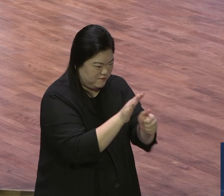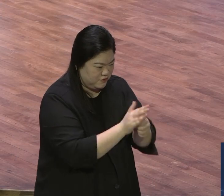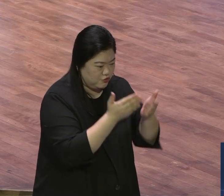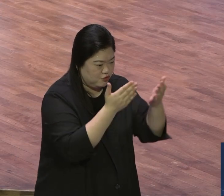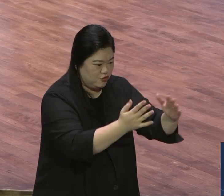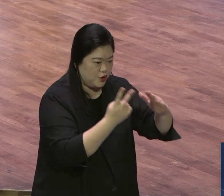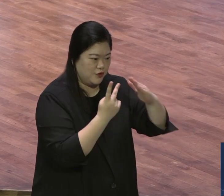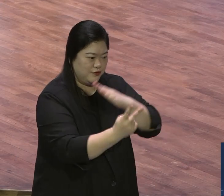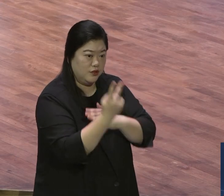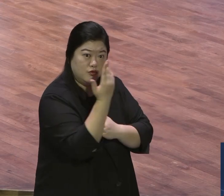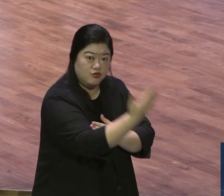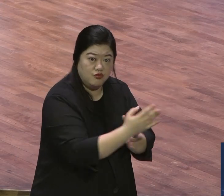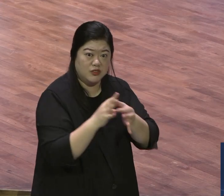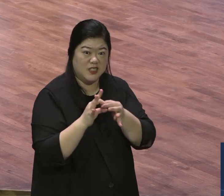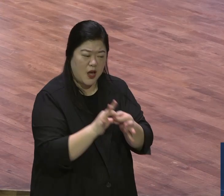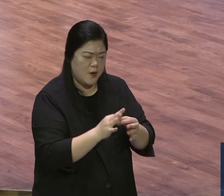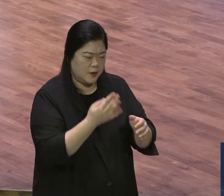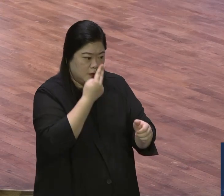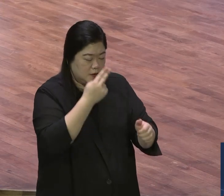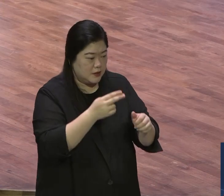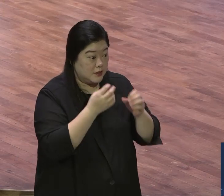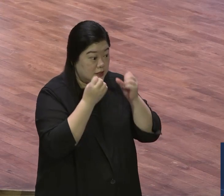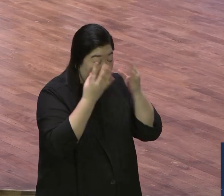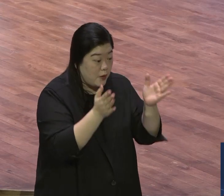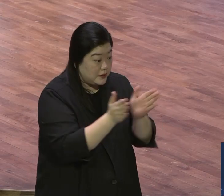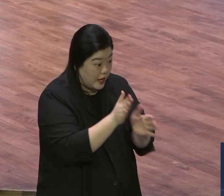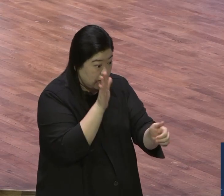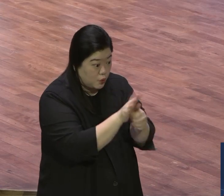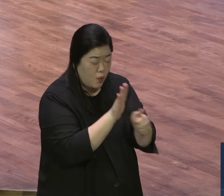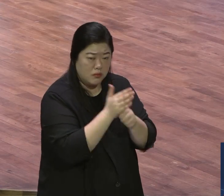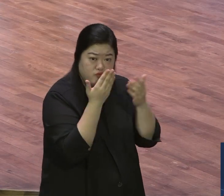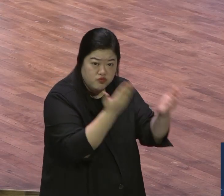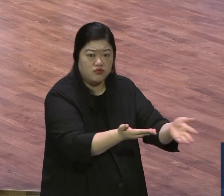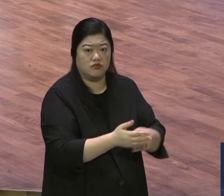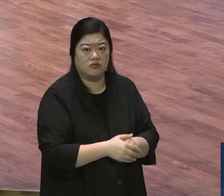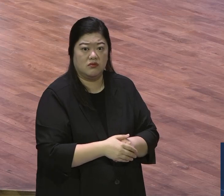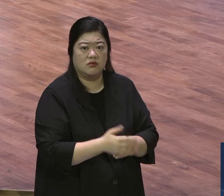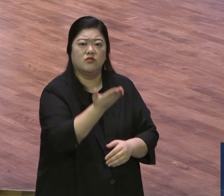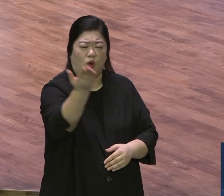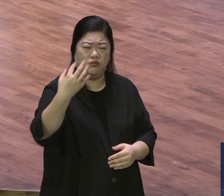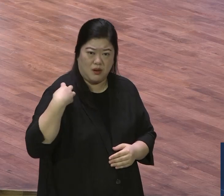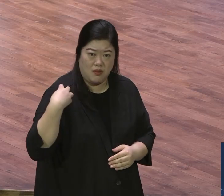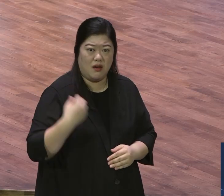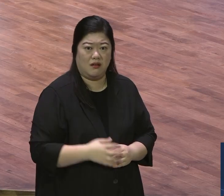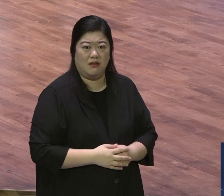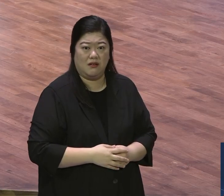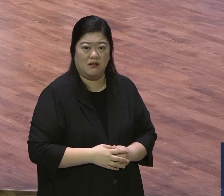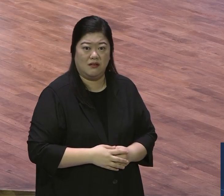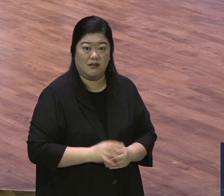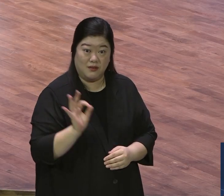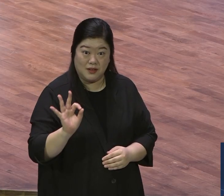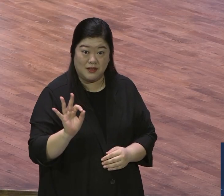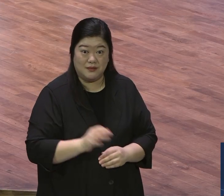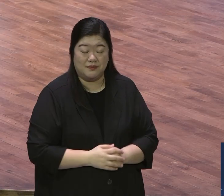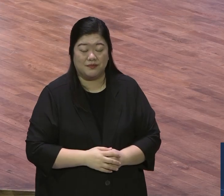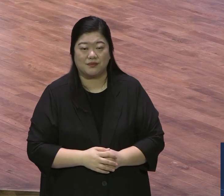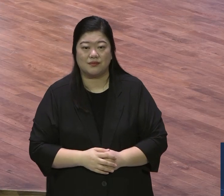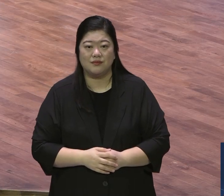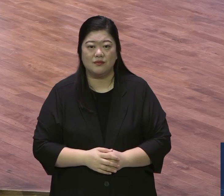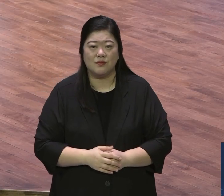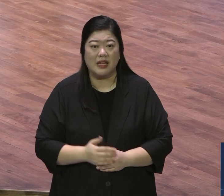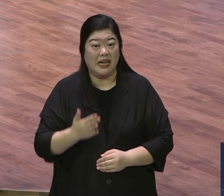바라보고 새로운 각오하게 하고 새로운 메시지하고 그 주역되어야 돼요. 여러분이요 만나는 자마다